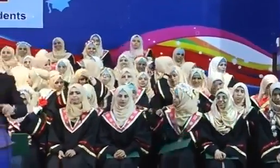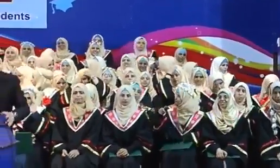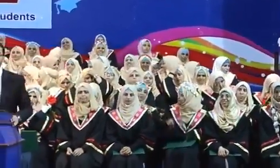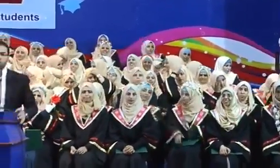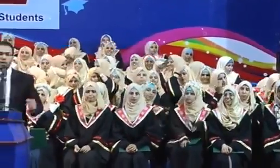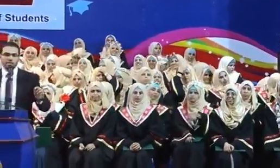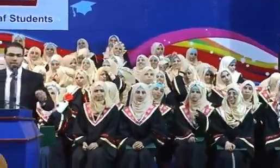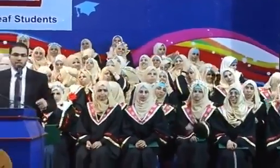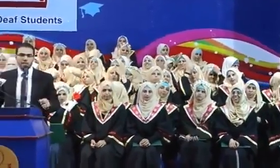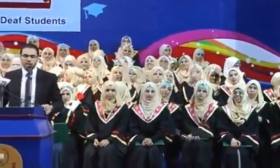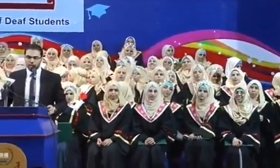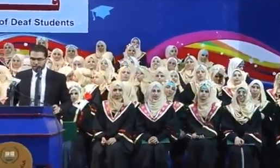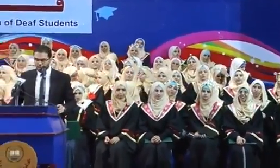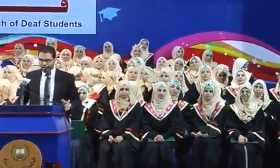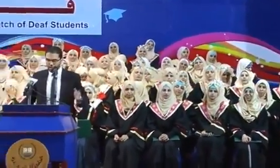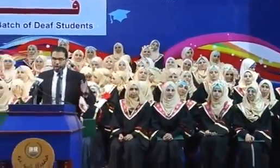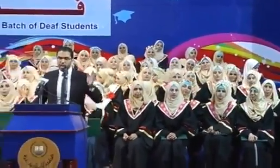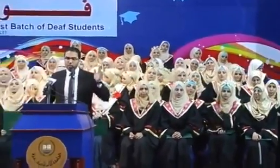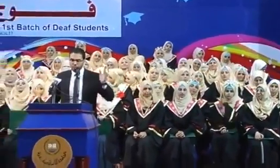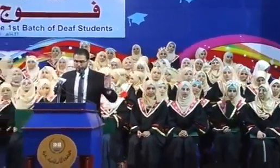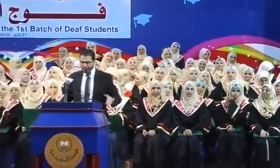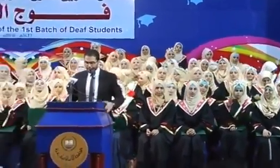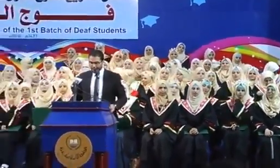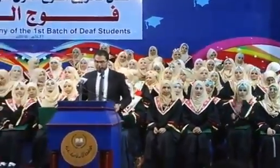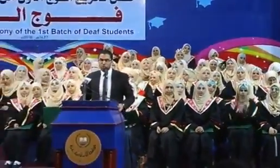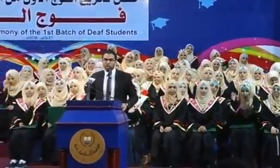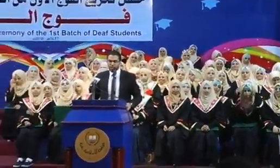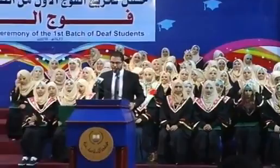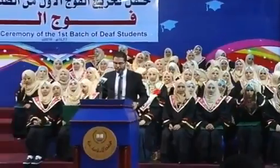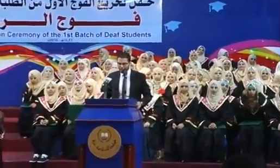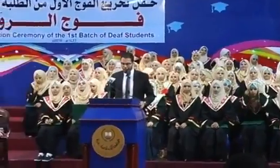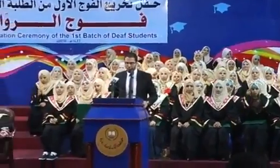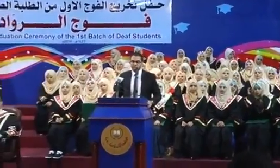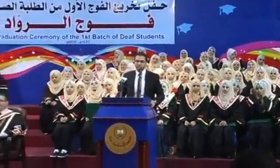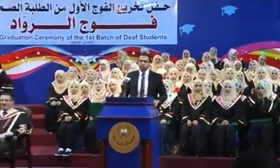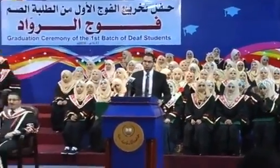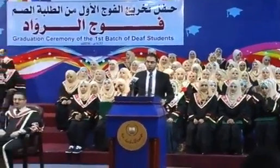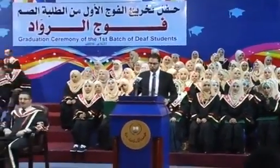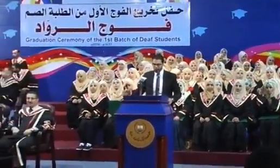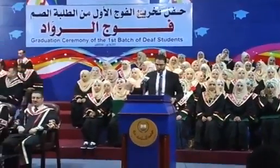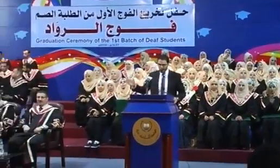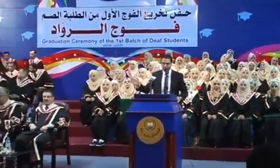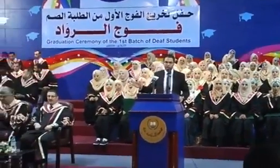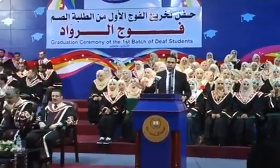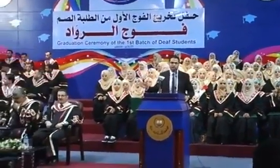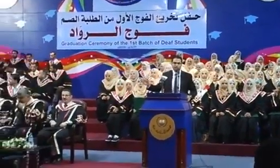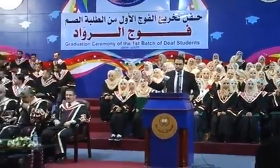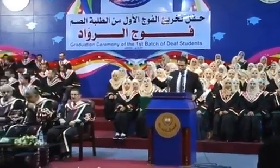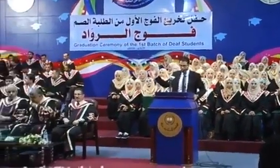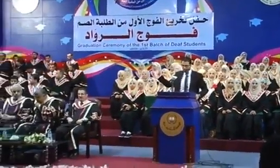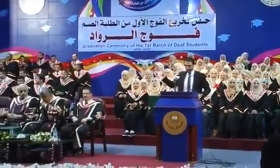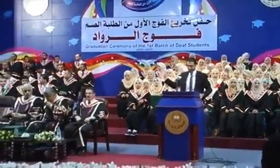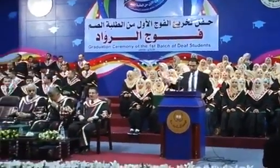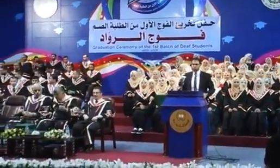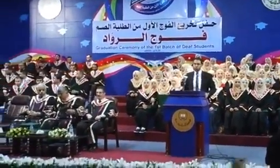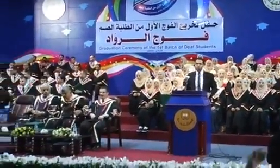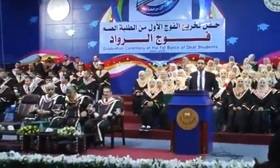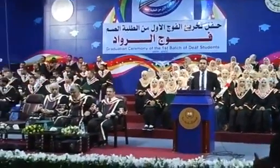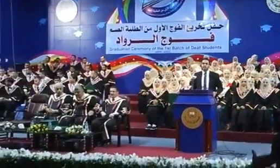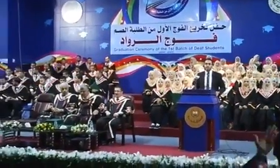وبلغة الإشارة. ألف مبارك بكل ما يحمله النجاح والطموح من معنى، مبارك لكم هذا الإنجاز